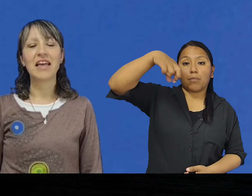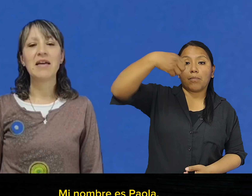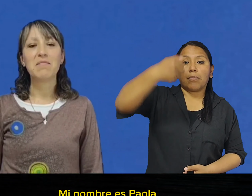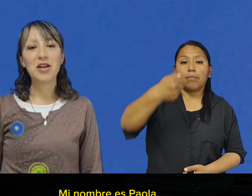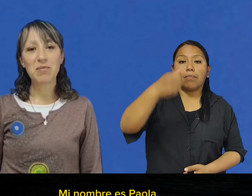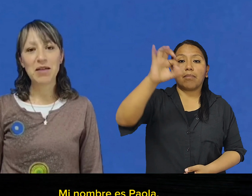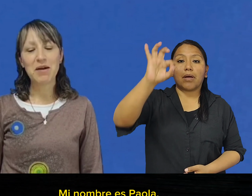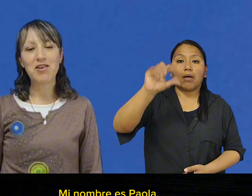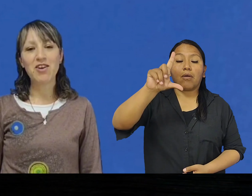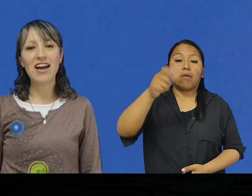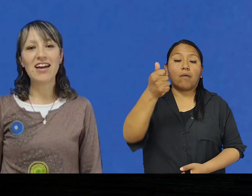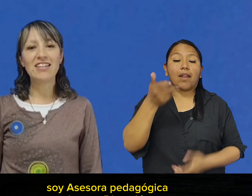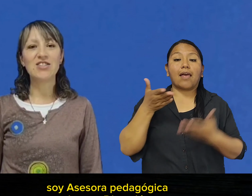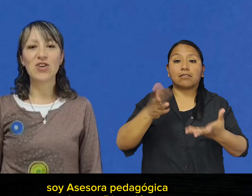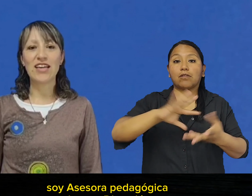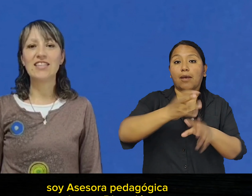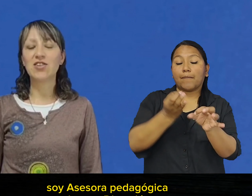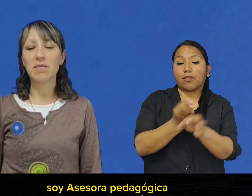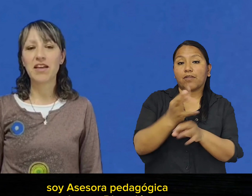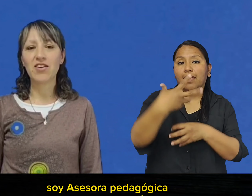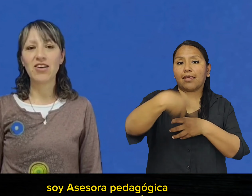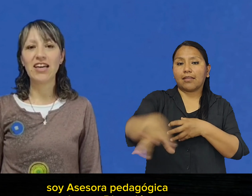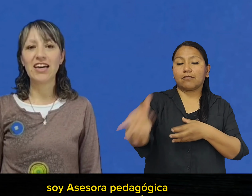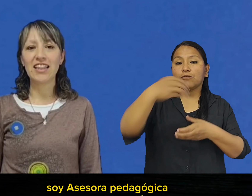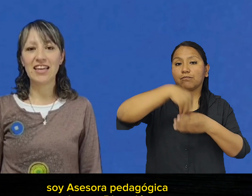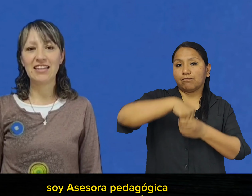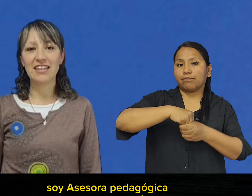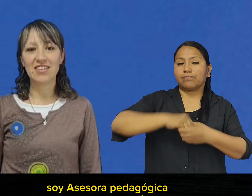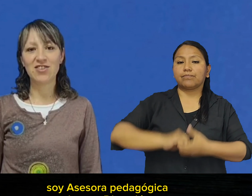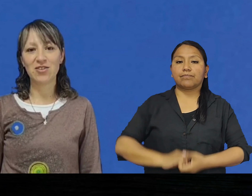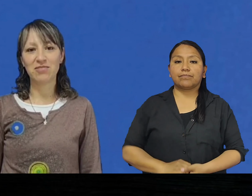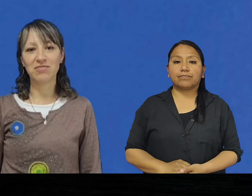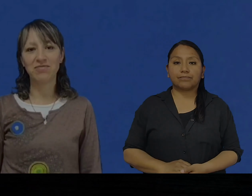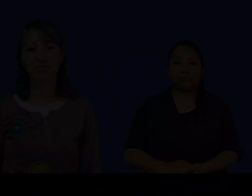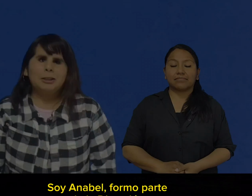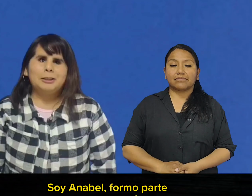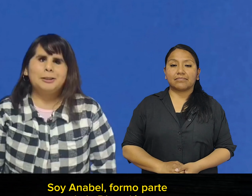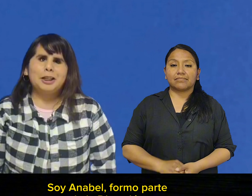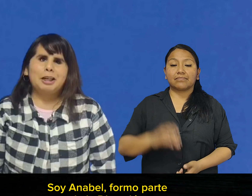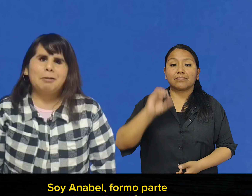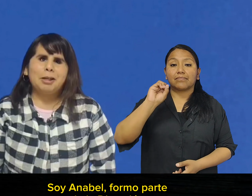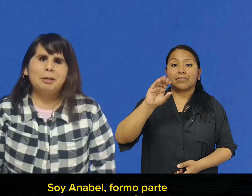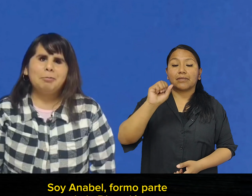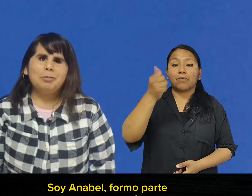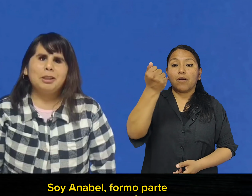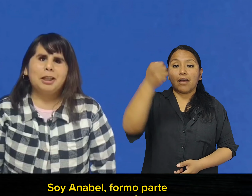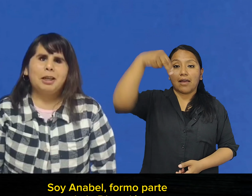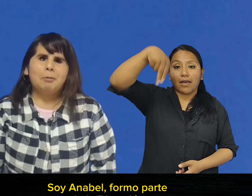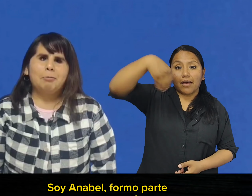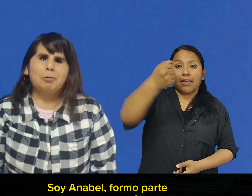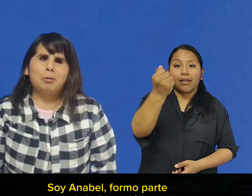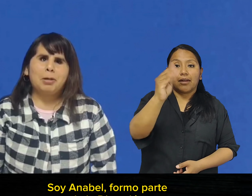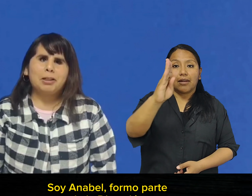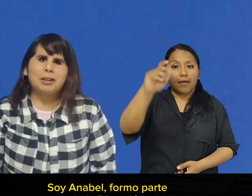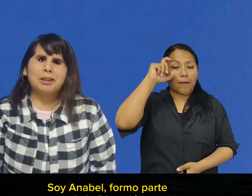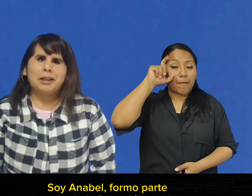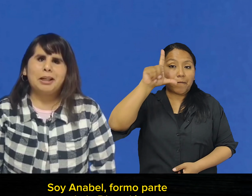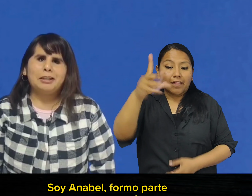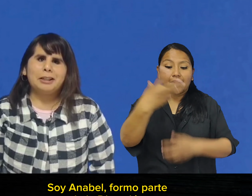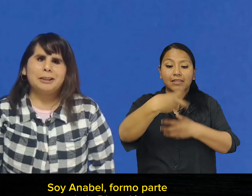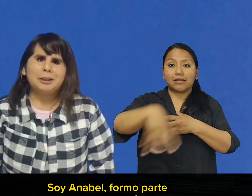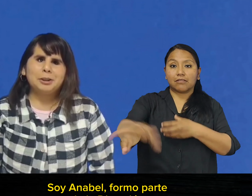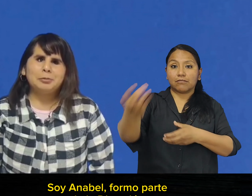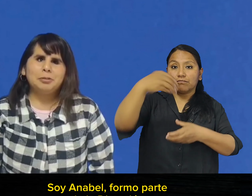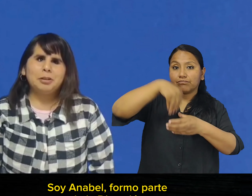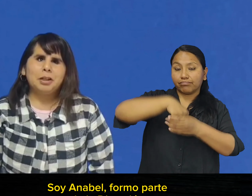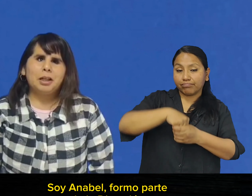Mi nombre es Paola, soy asesora pedagógica de esta dirección. Soy Anabel, formo de la